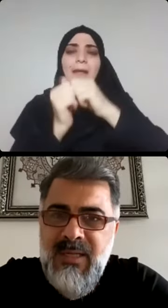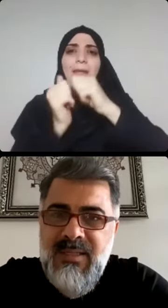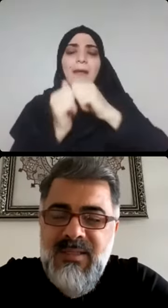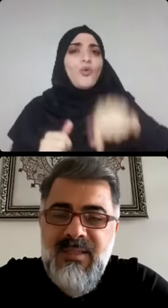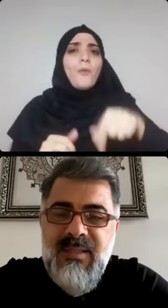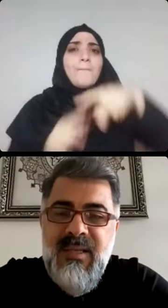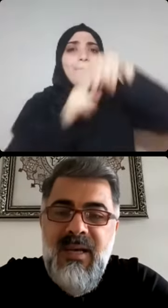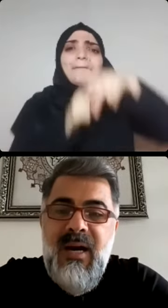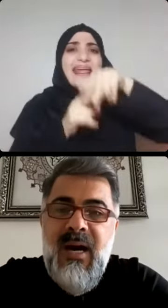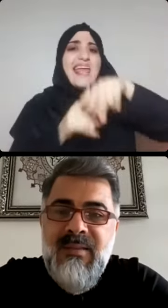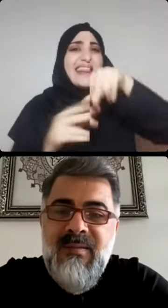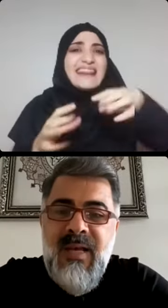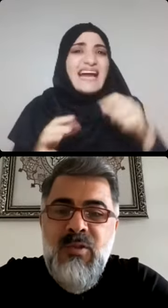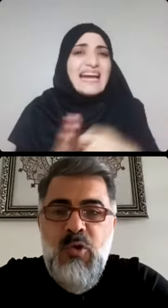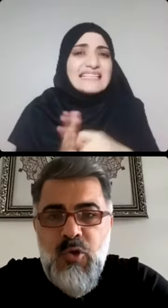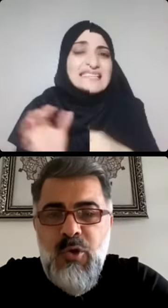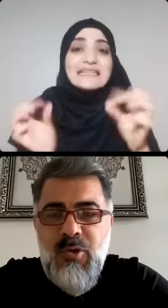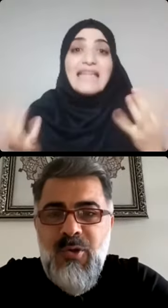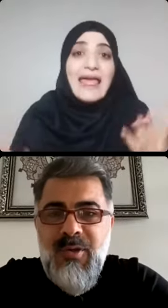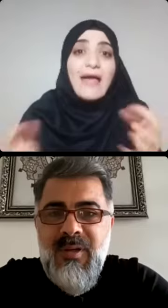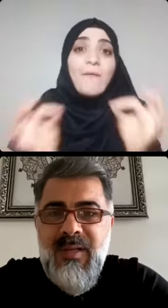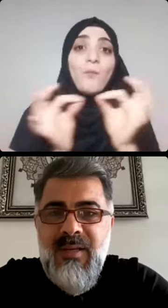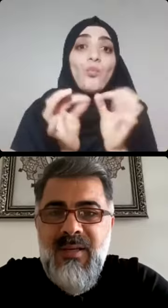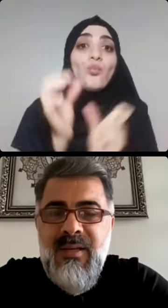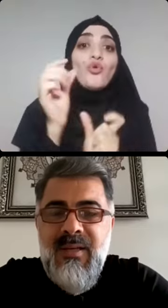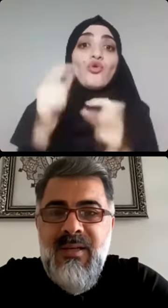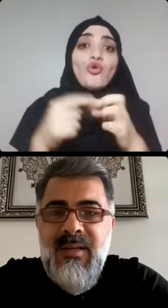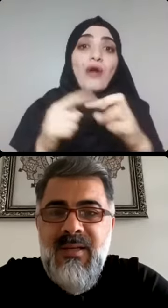Burak, attan küçük,